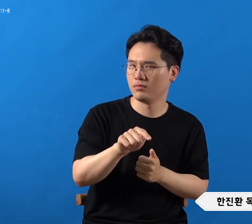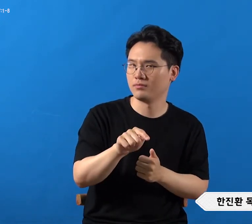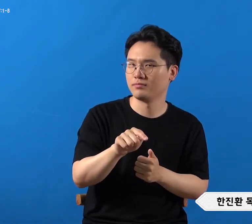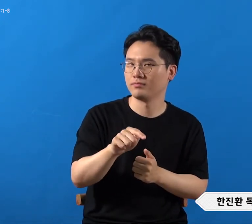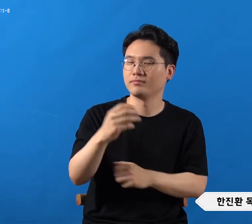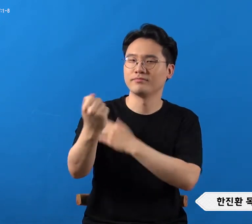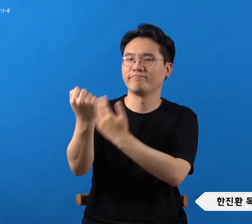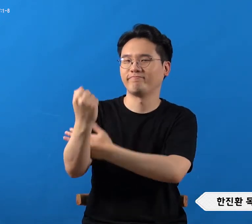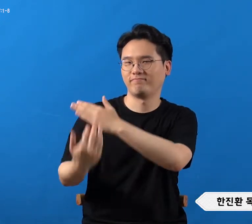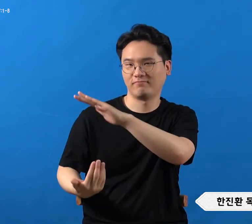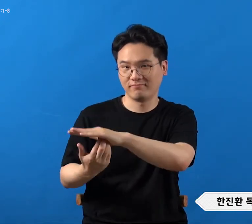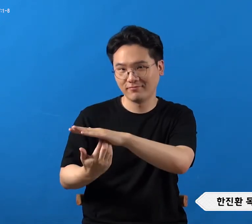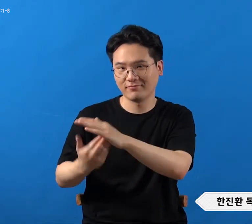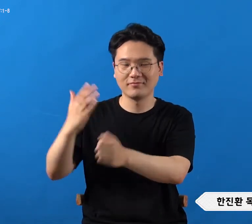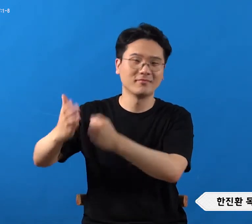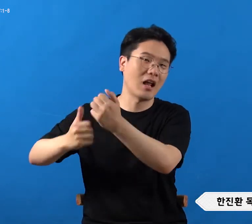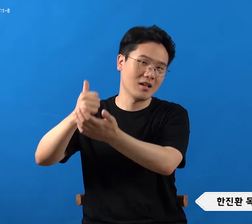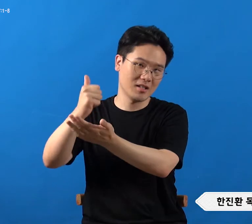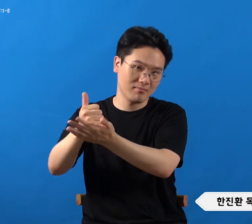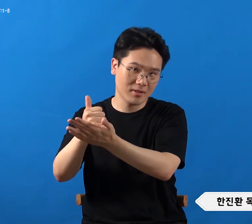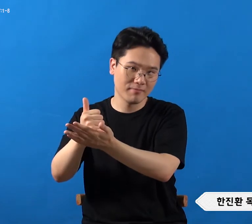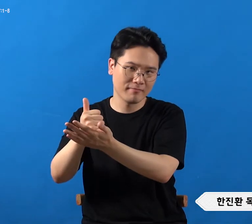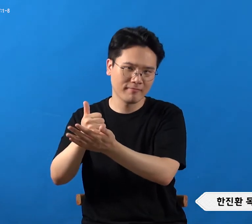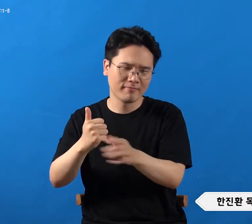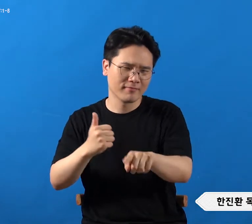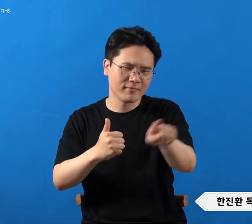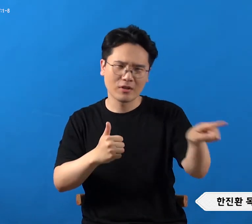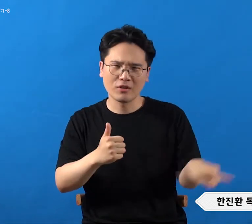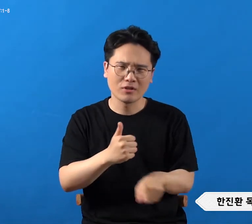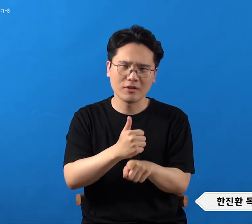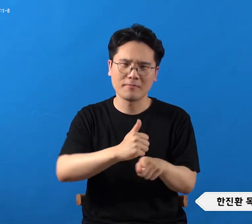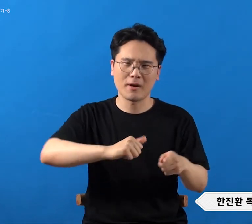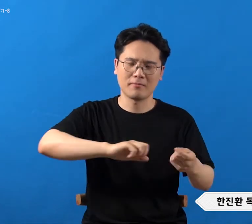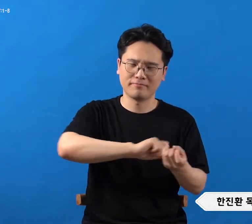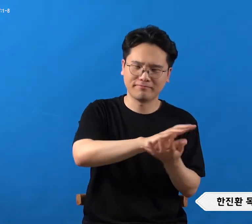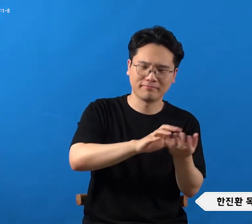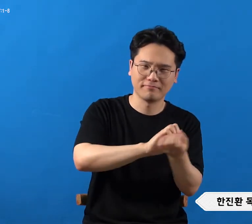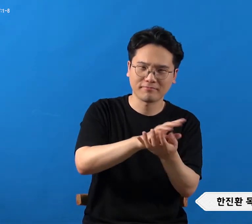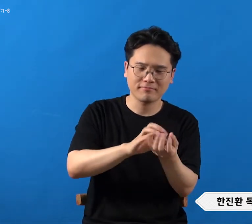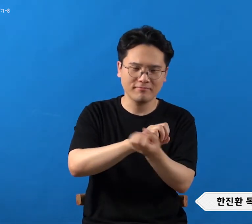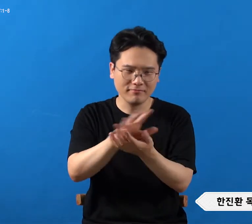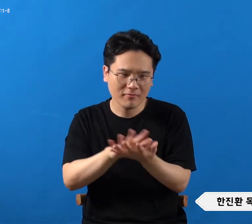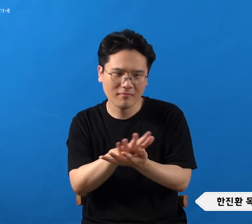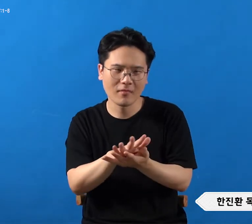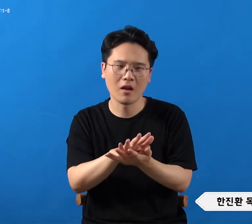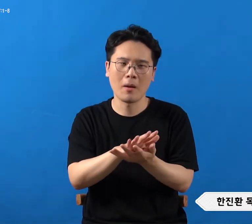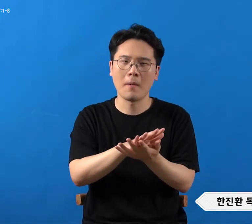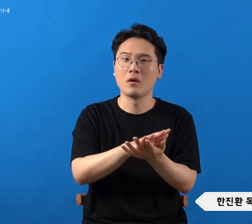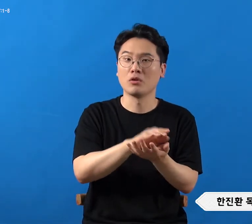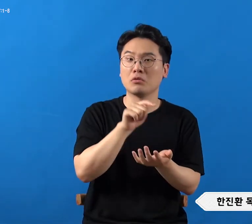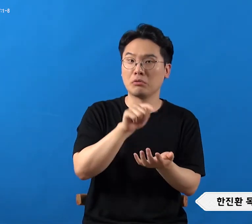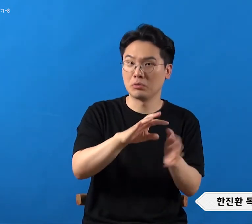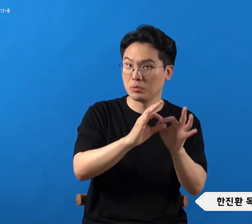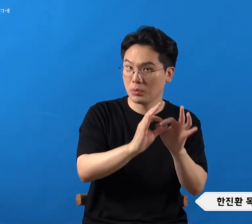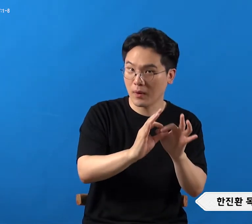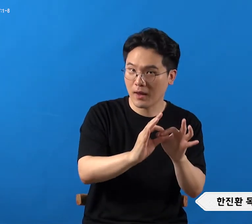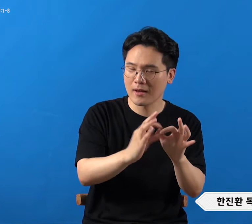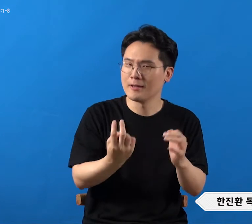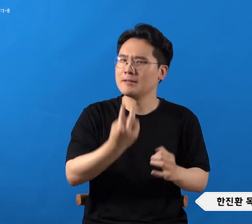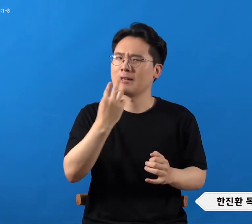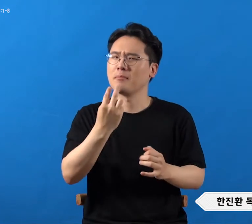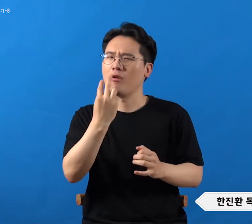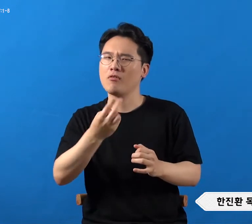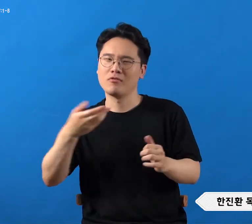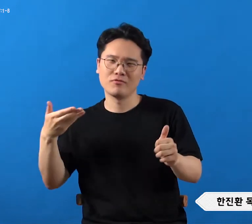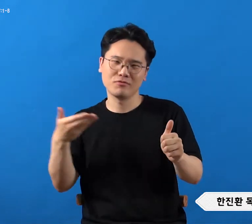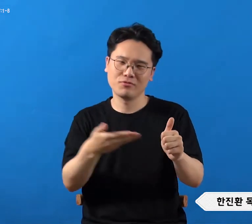전능하신 창조주가 세포들이 서로 결합하고 반응할 때에 그 속에 생명력을 불어넣기 때문입니다.